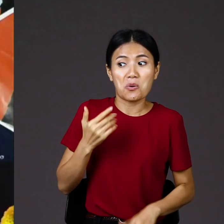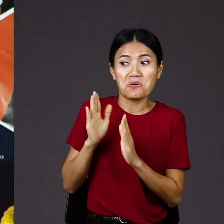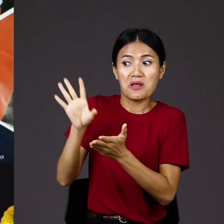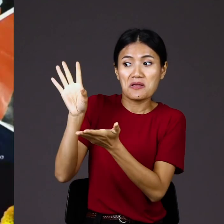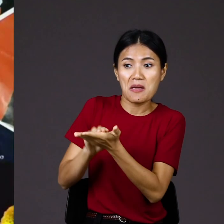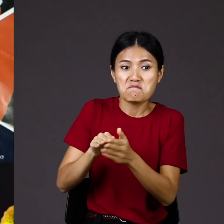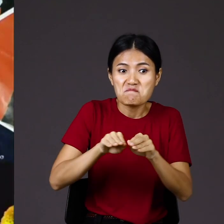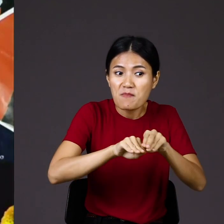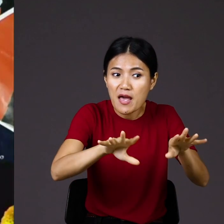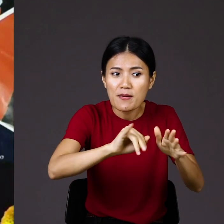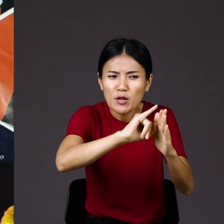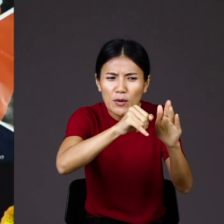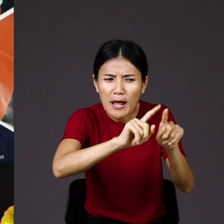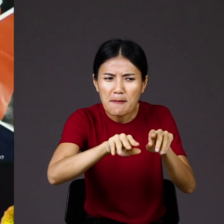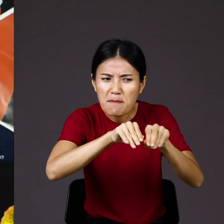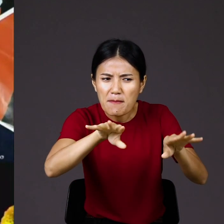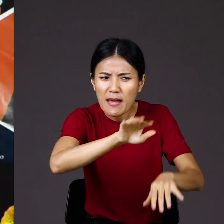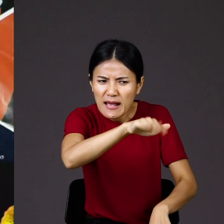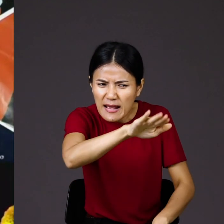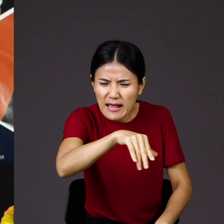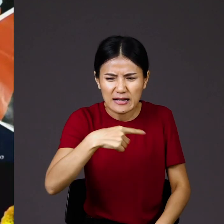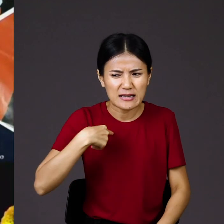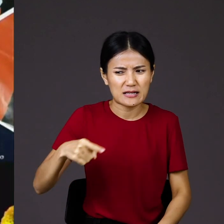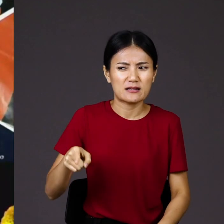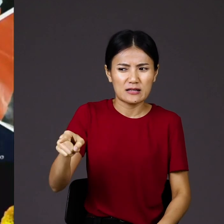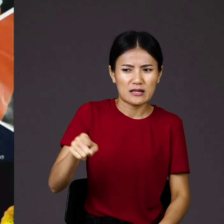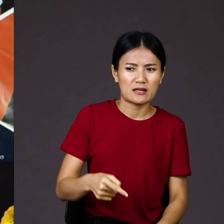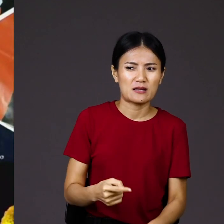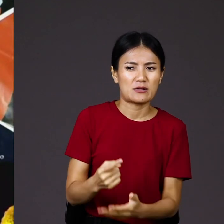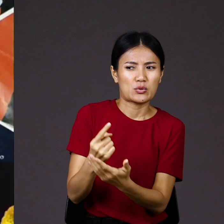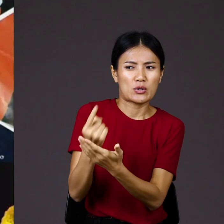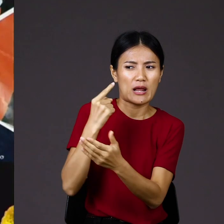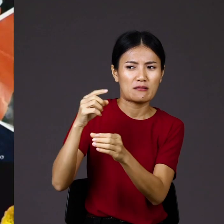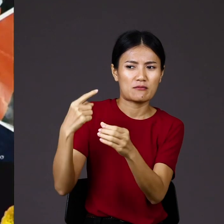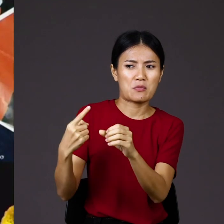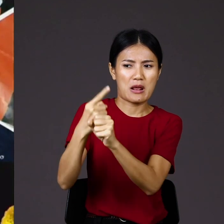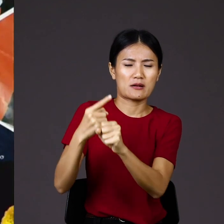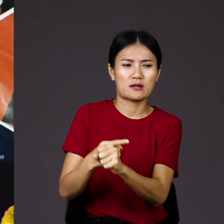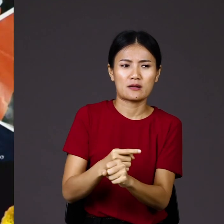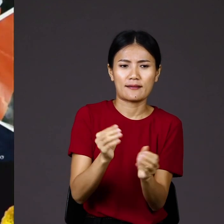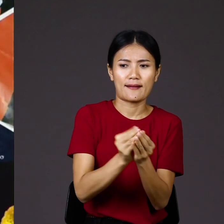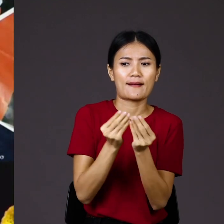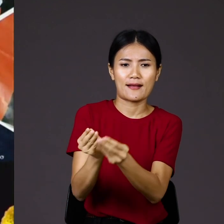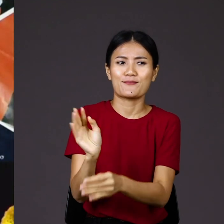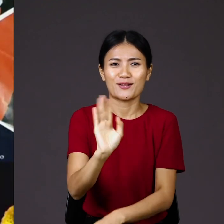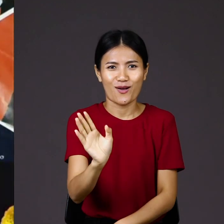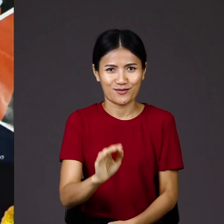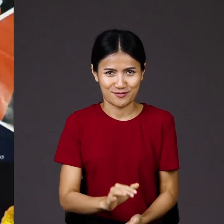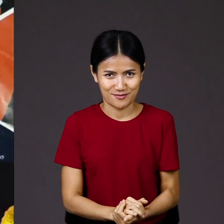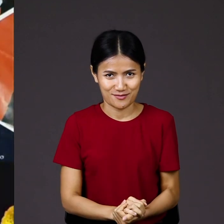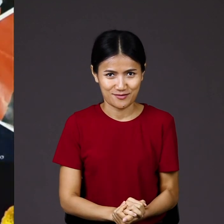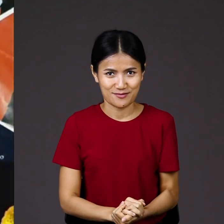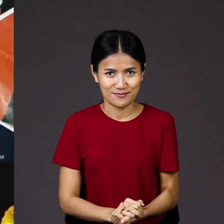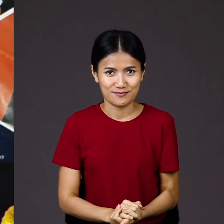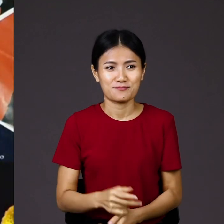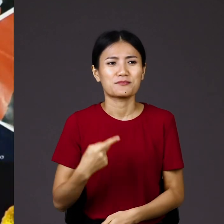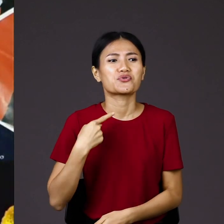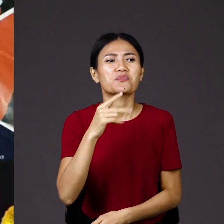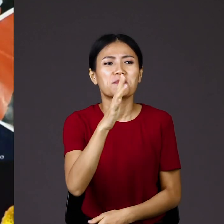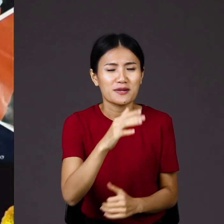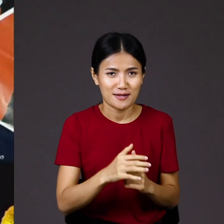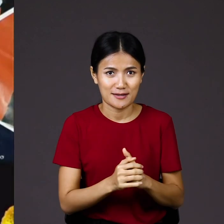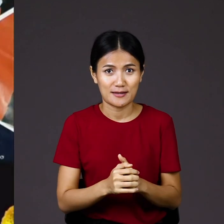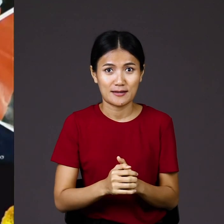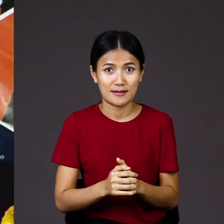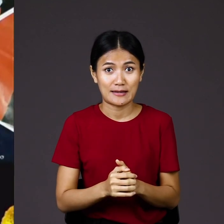ฉวยโอกาสเอาเรื่องนี้มาปล่อยข่าวกันในพื้นที่ว่าไม่ต้องไปเลือกผู้สมัครของคณะก้าวหน้าเลือกไปคะแนนทิ้งน้ำหมดถ้